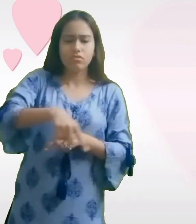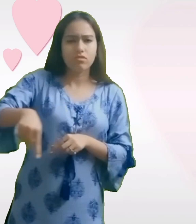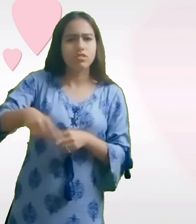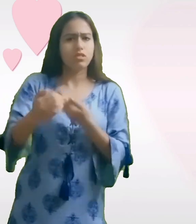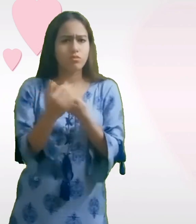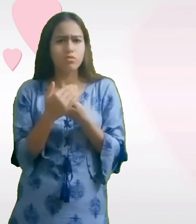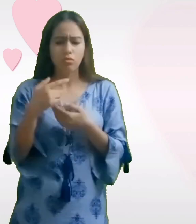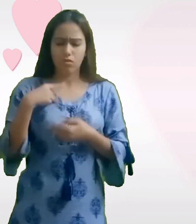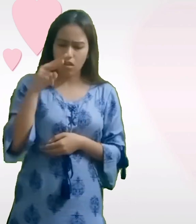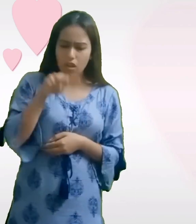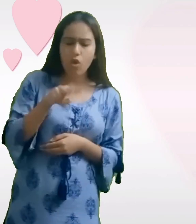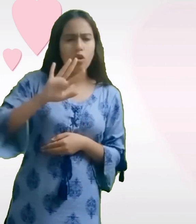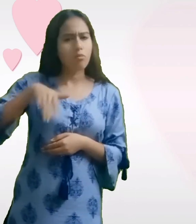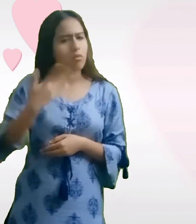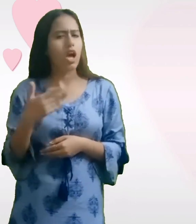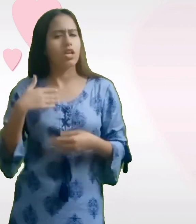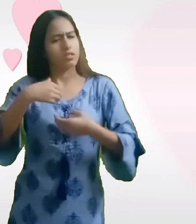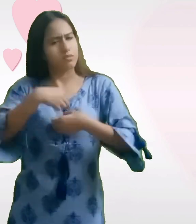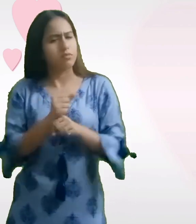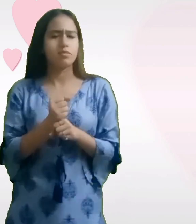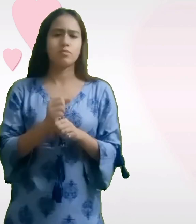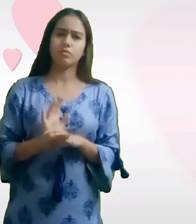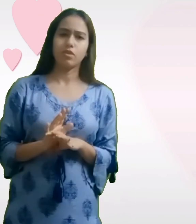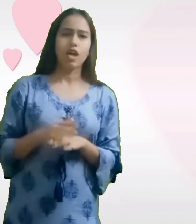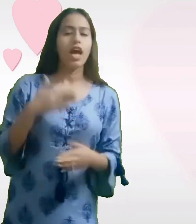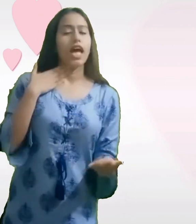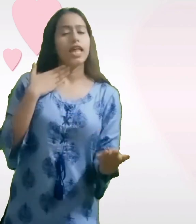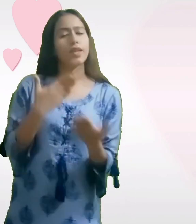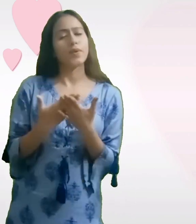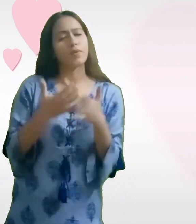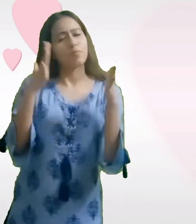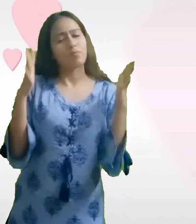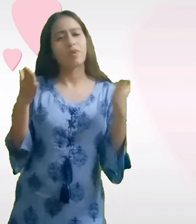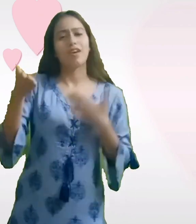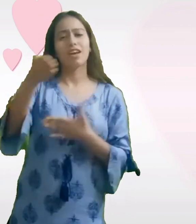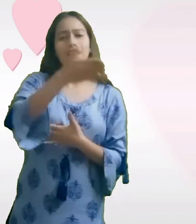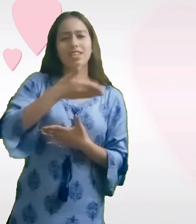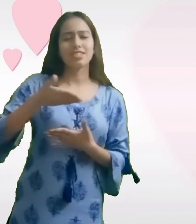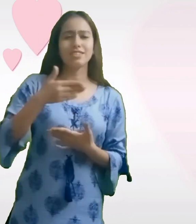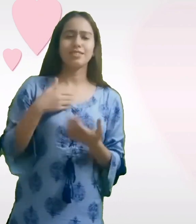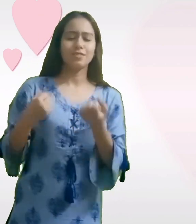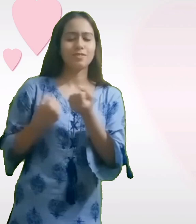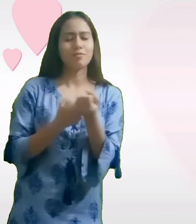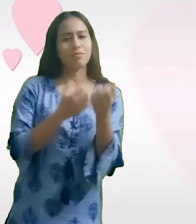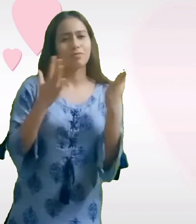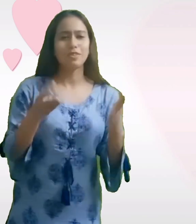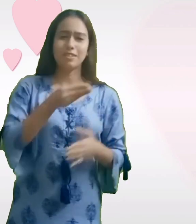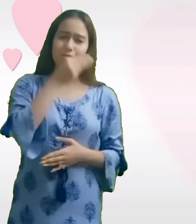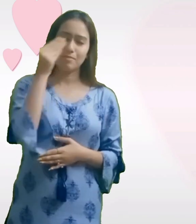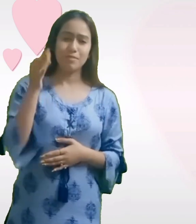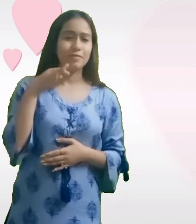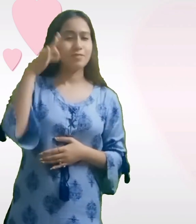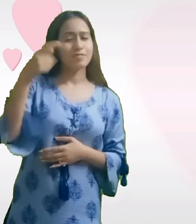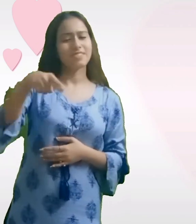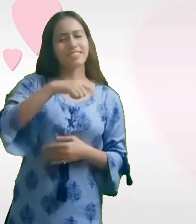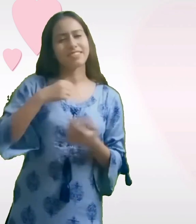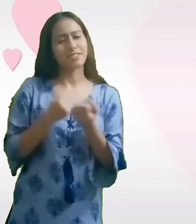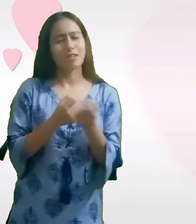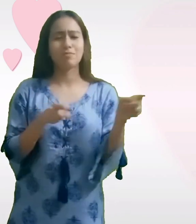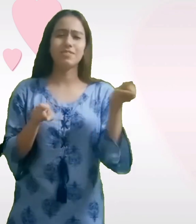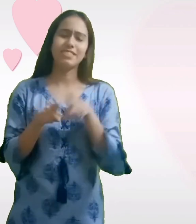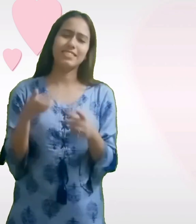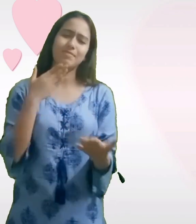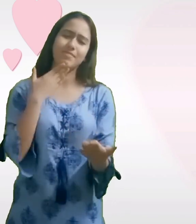लिख सकते हैं। सो मैं ज़रूर वो करूँगी। एंड थैंक यू सो मच मुझे सपोर्ट करने के लिए, और इसी तरह आगे भी करते रहिए। थैंक यू।